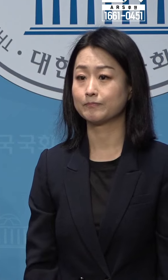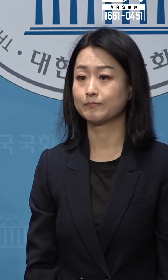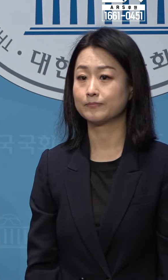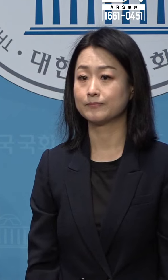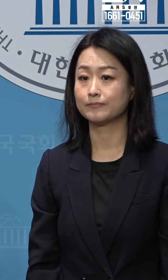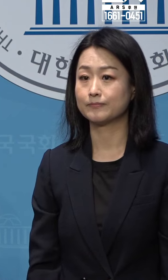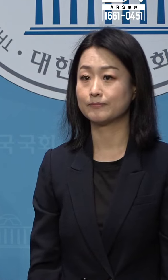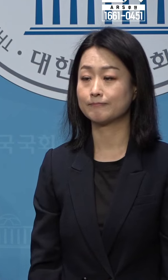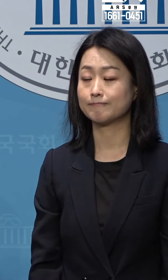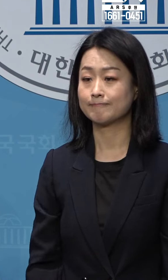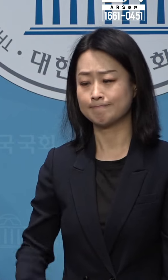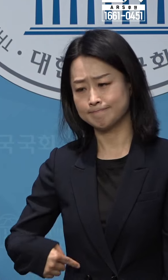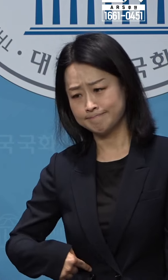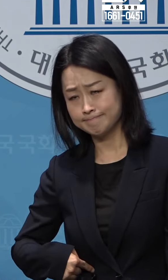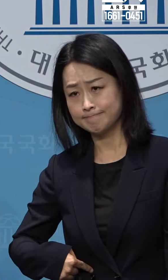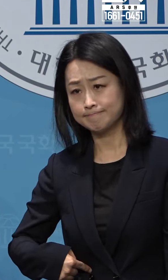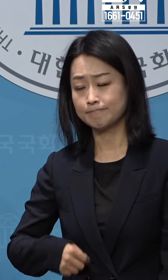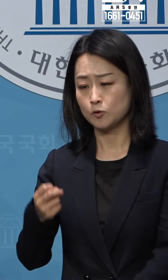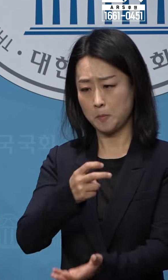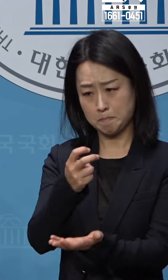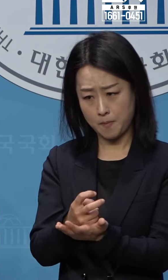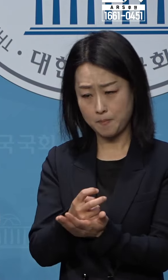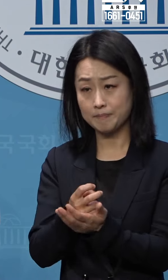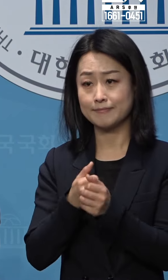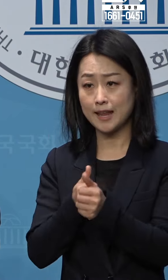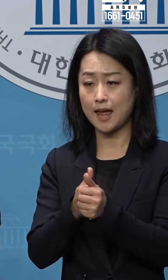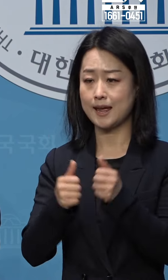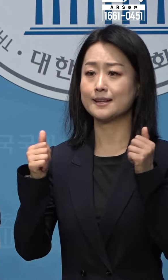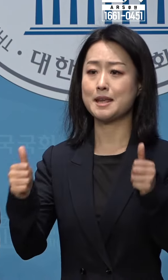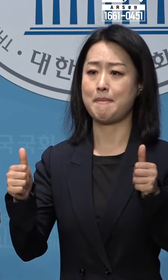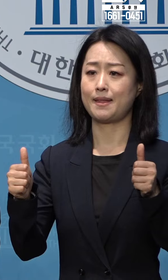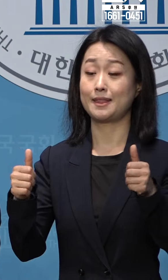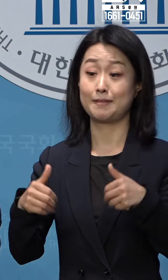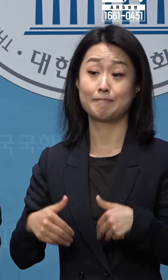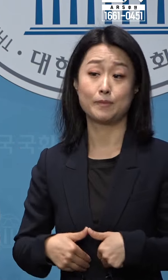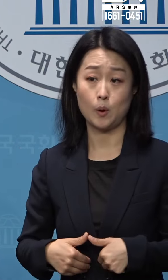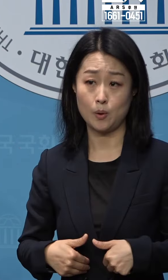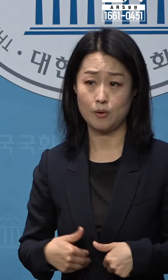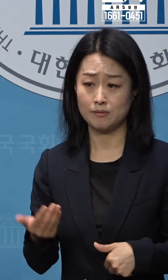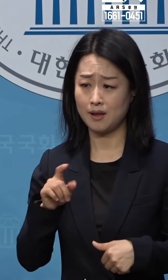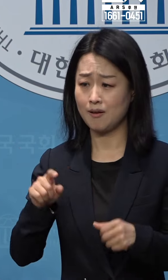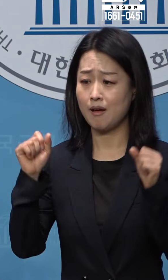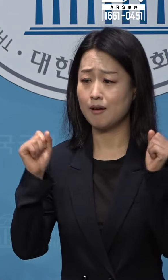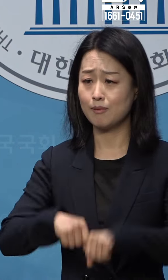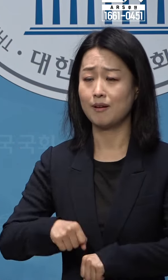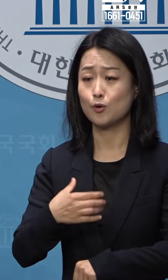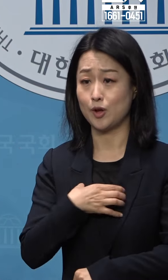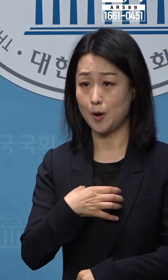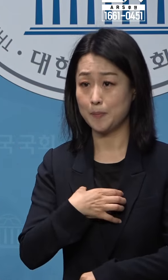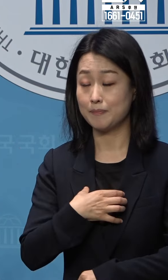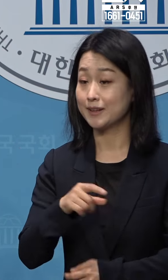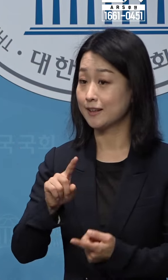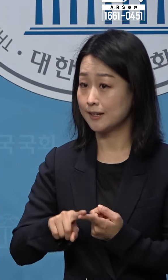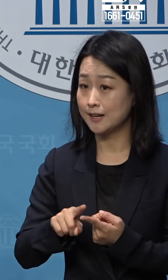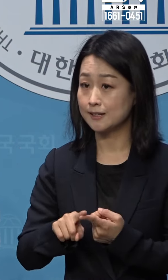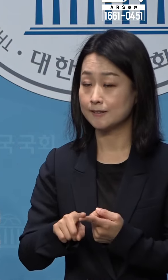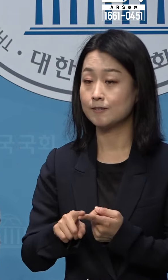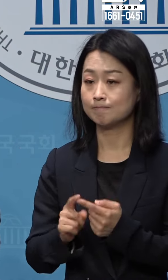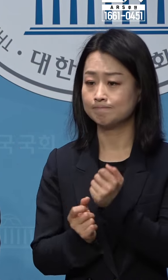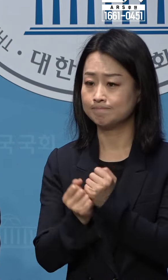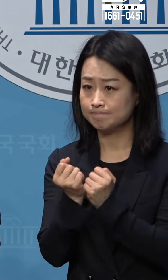생각입니다 양심과 법률에 따라서 재판한다는이 대전제가 지금 무너지고 있기 때문에 저희들은이 문제를